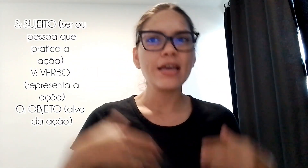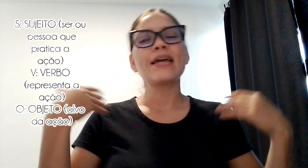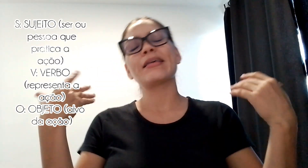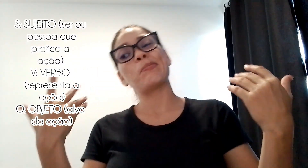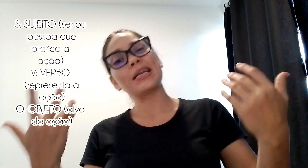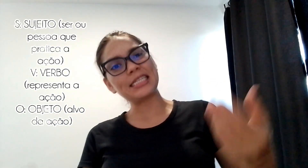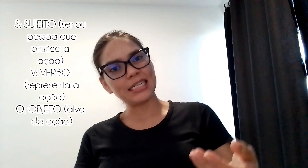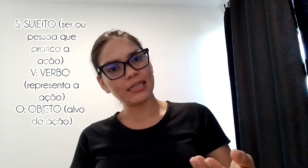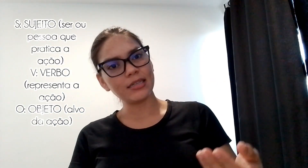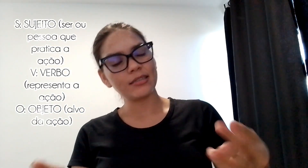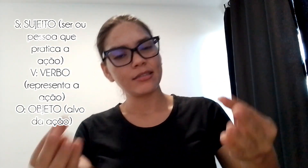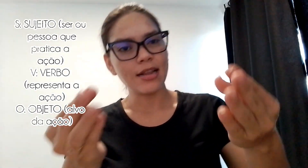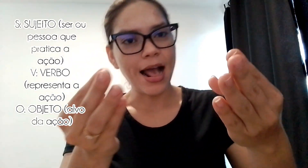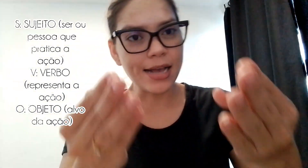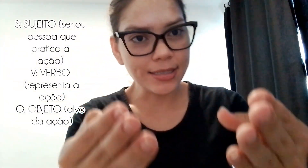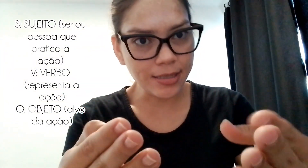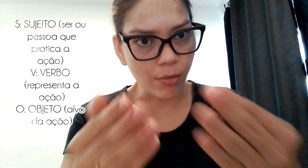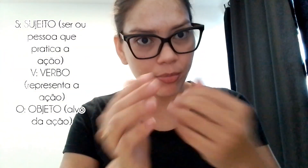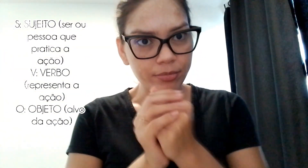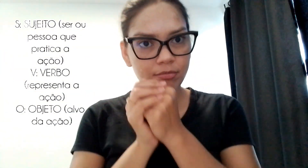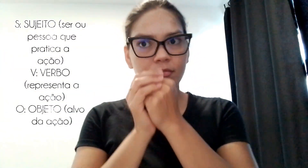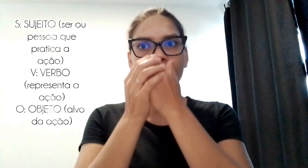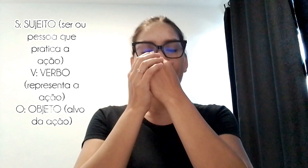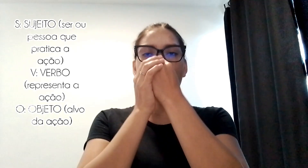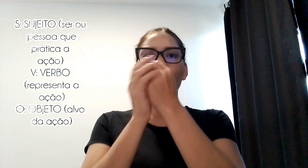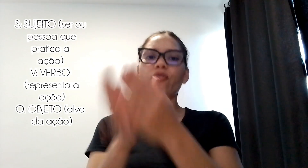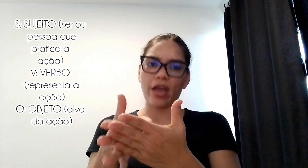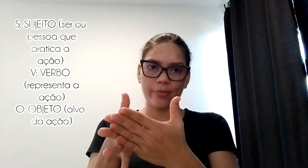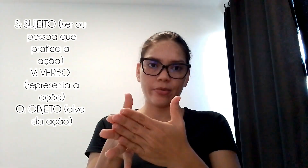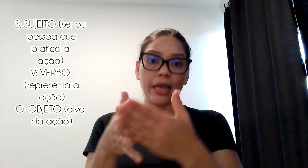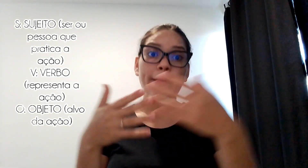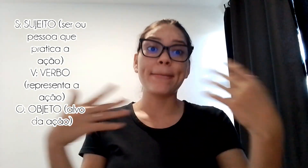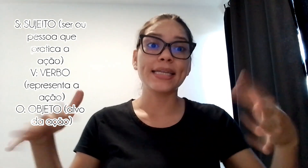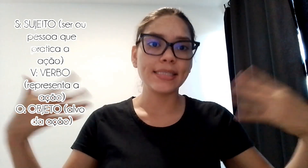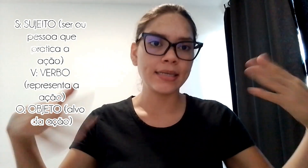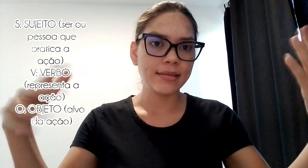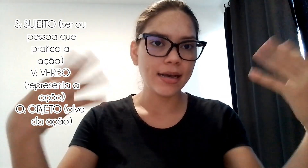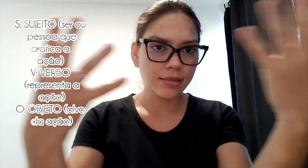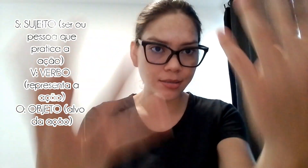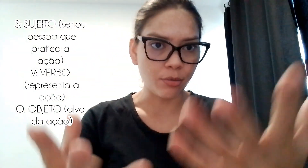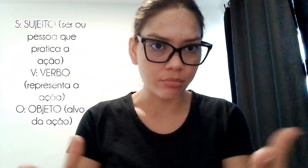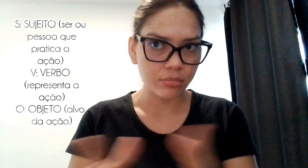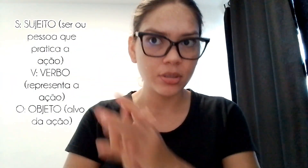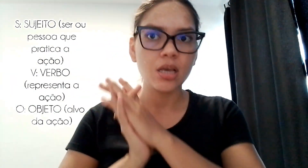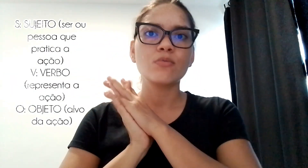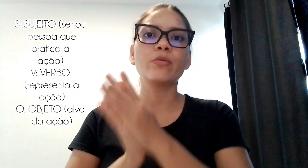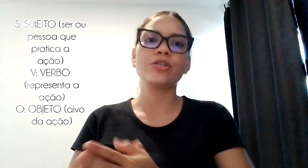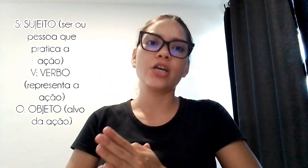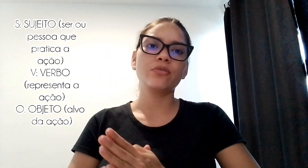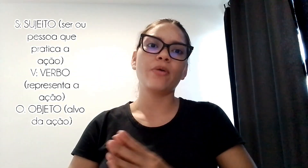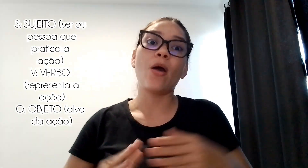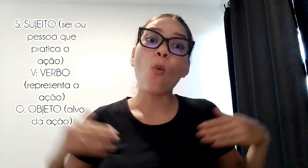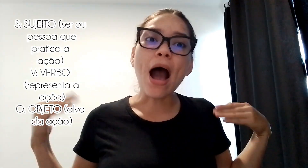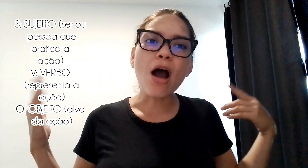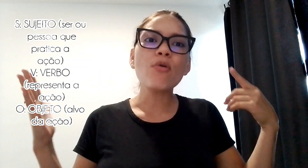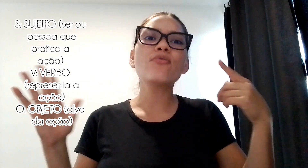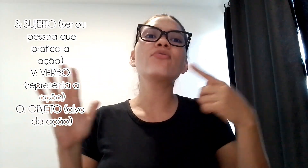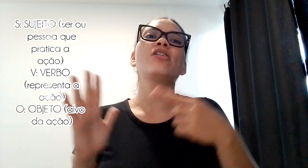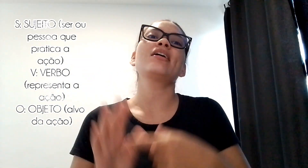que pratica a ação. O verbo representa a ação. O objeto é o alvo da